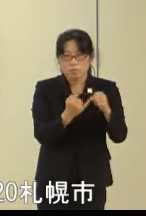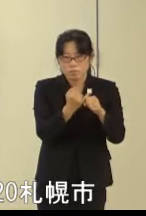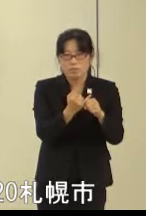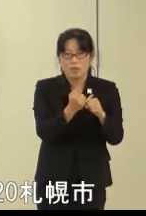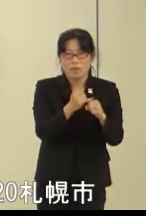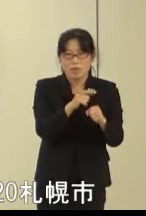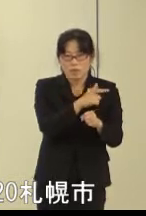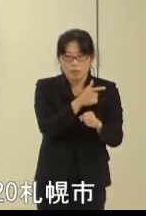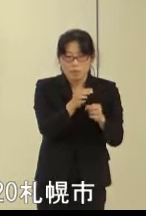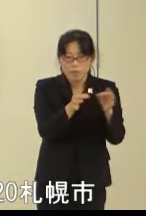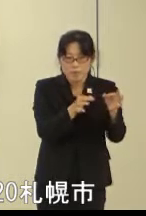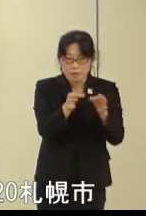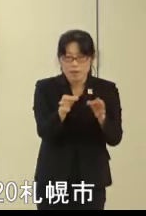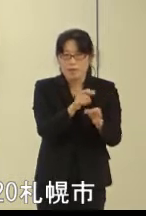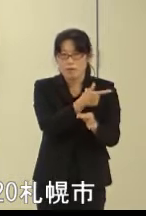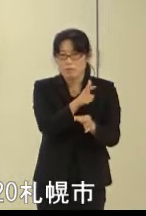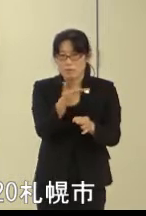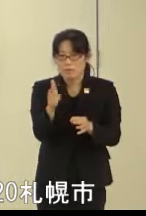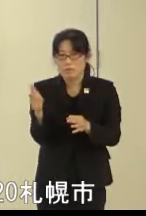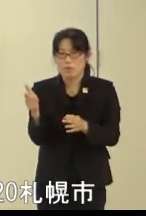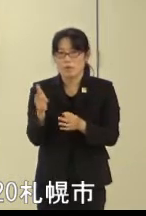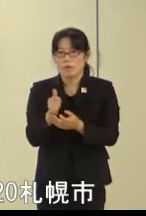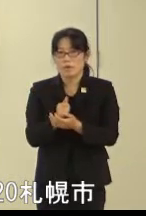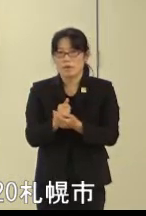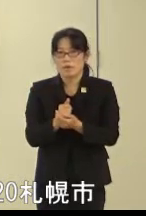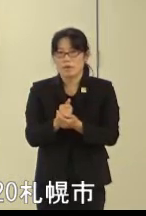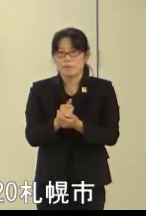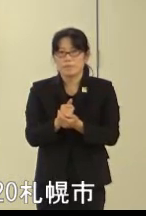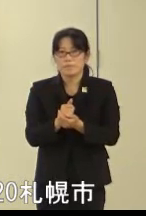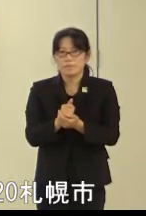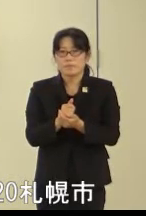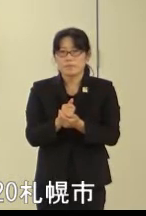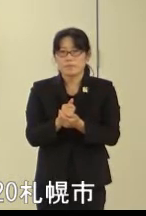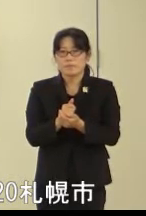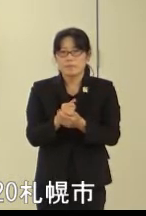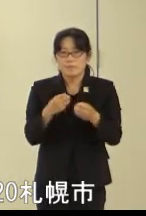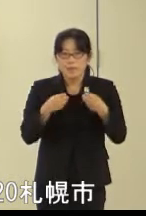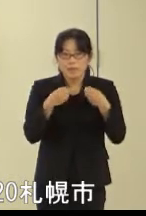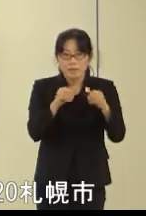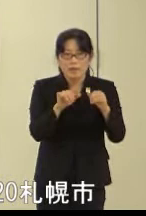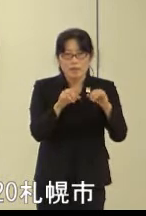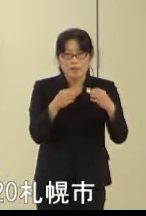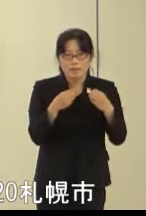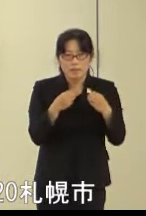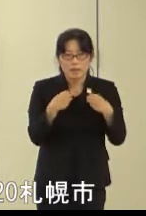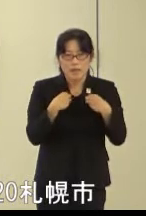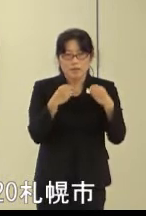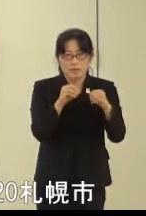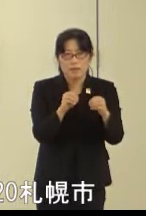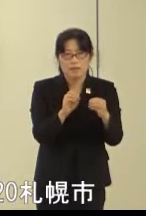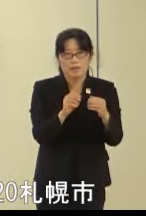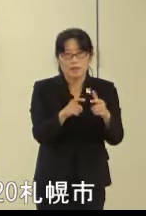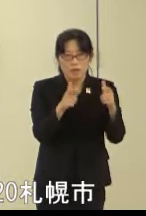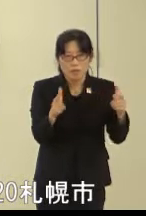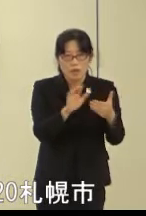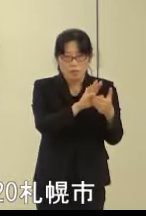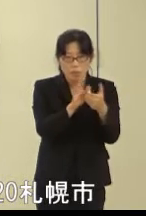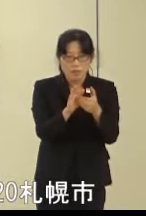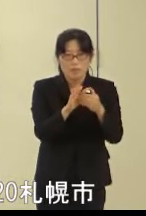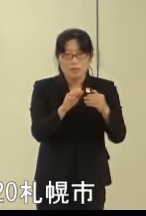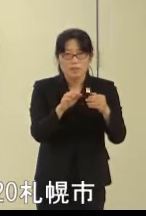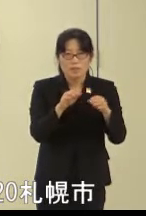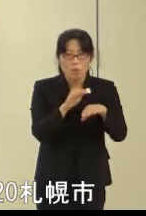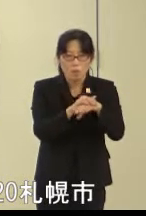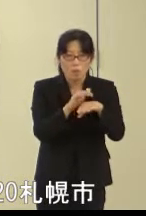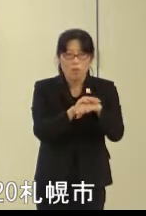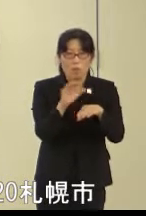こういったお店をですねマジっす感染拡大の防止の実践をされているお店が